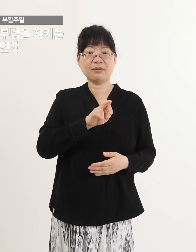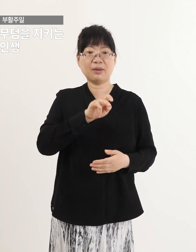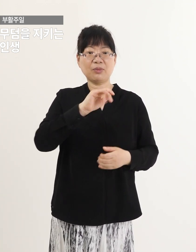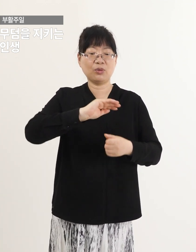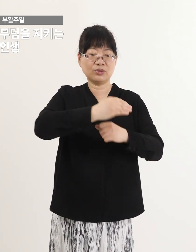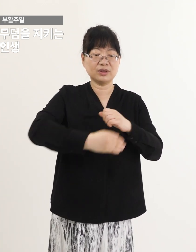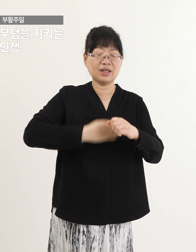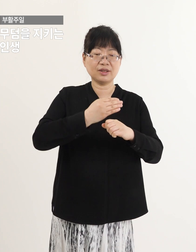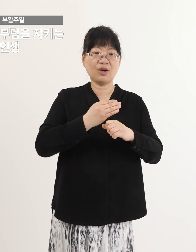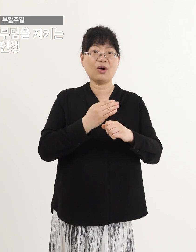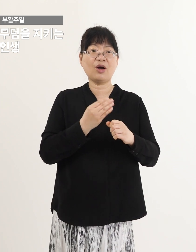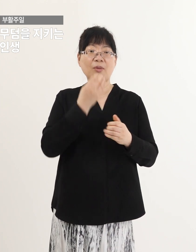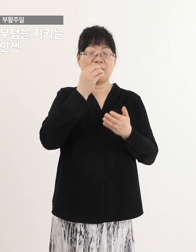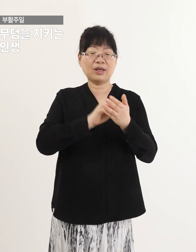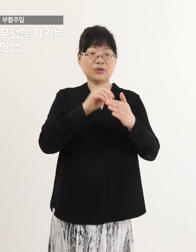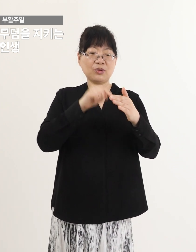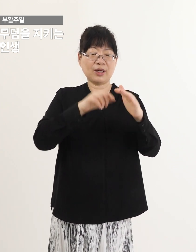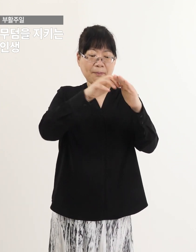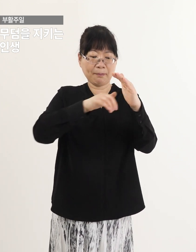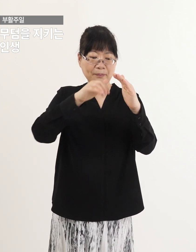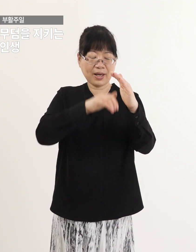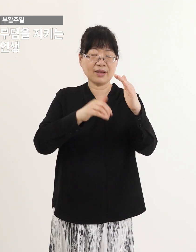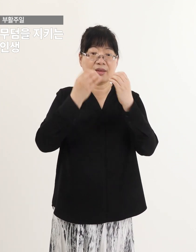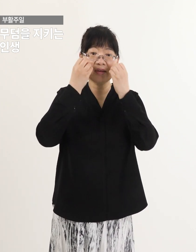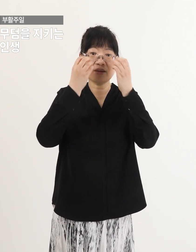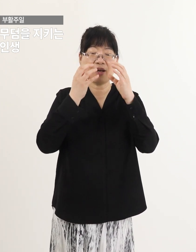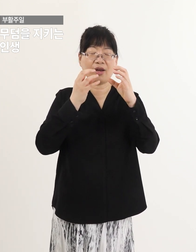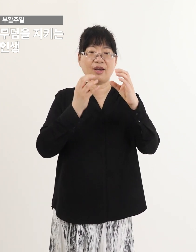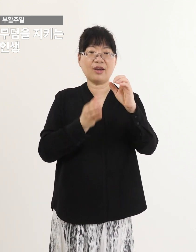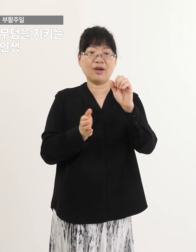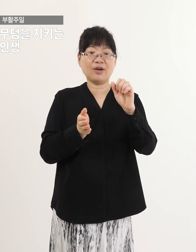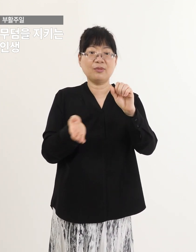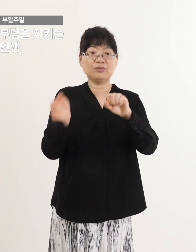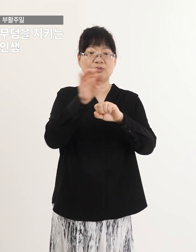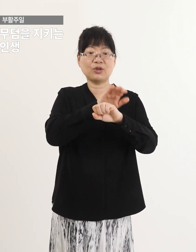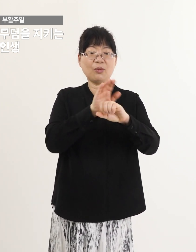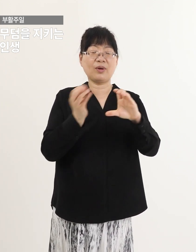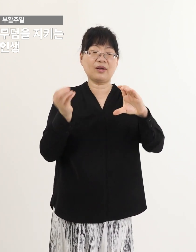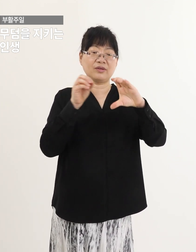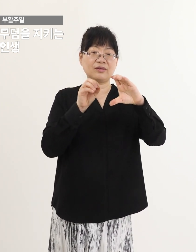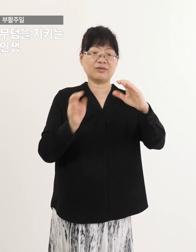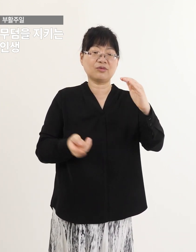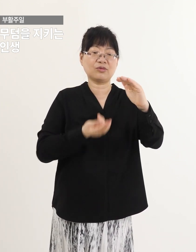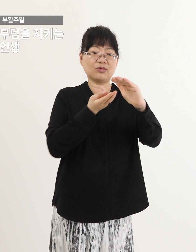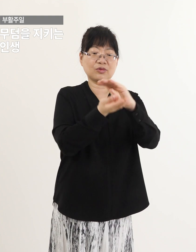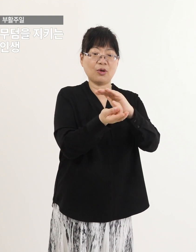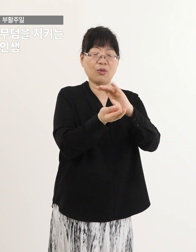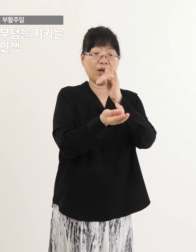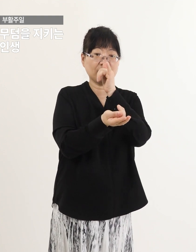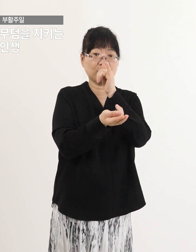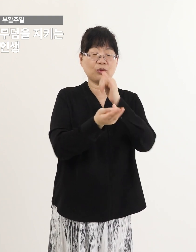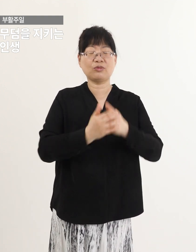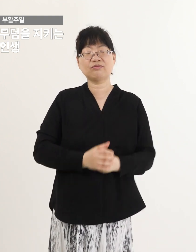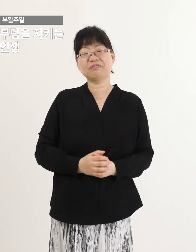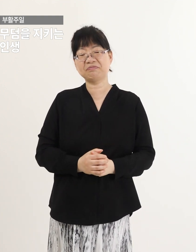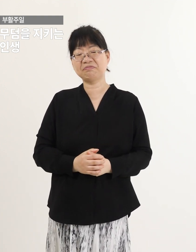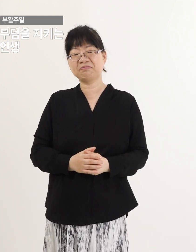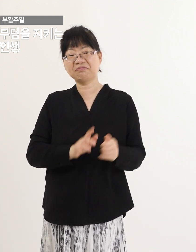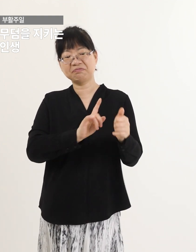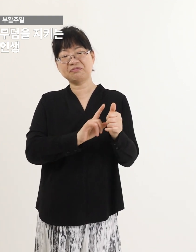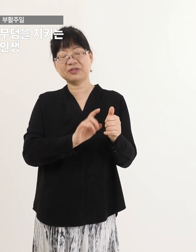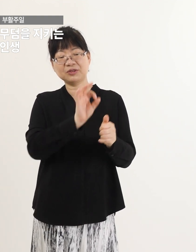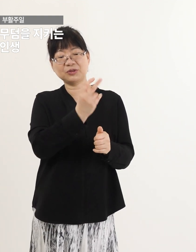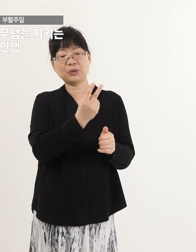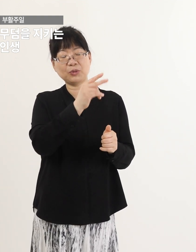바위 속에 판 자기 새 무덤에 넣어두고, 아마 이제 재력이 좀